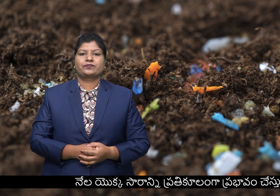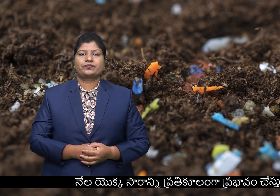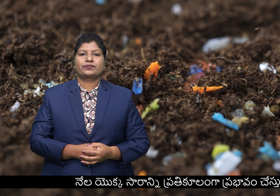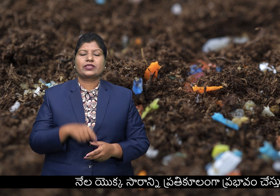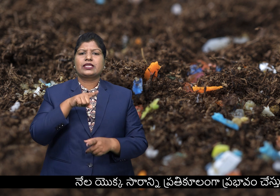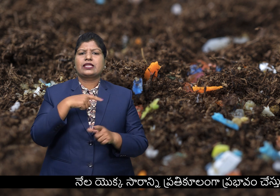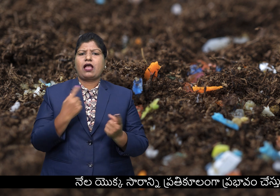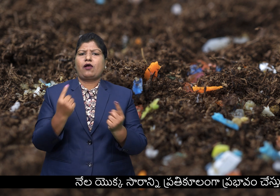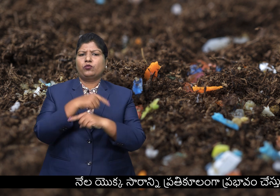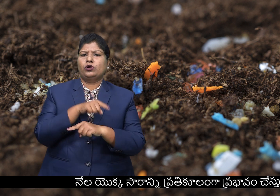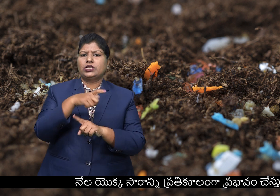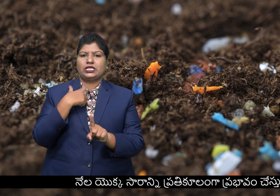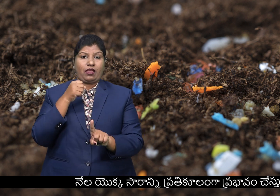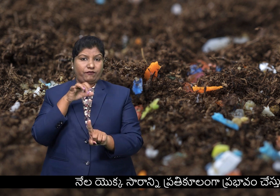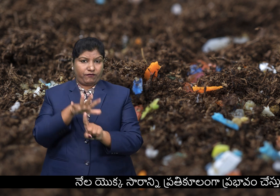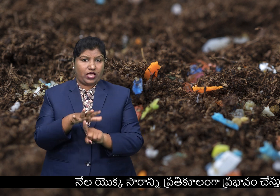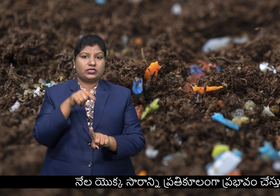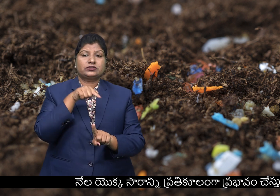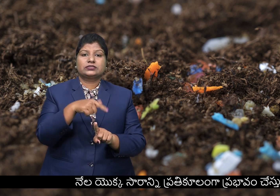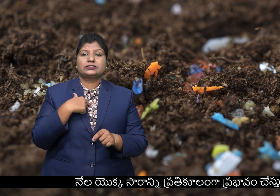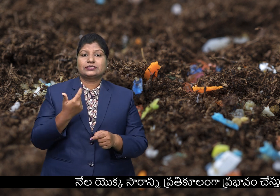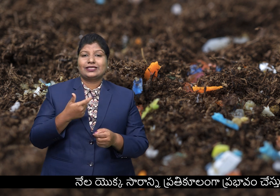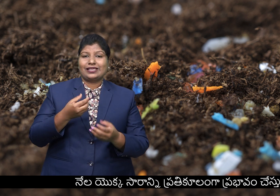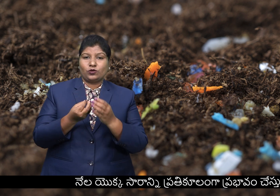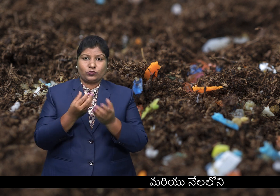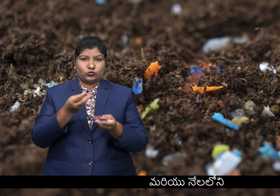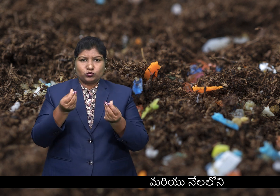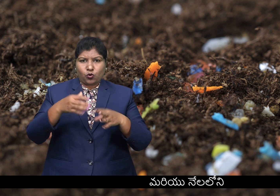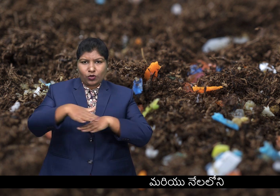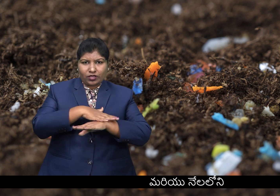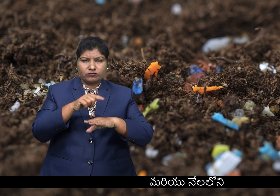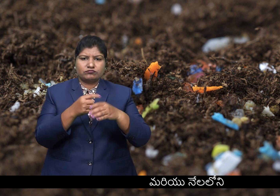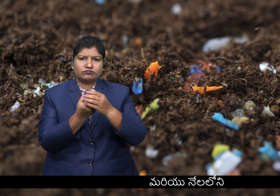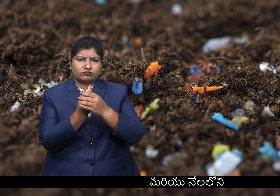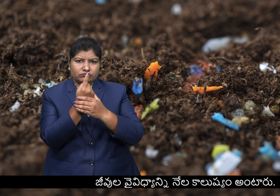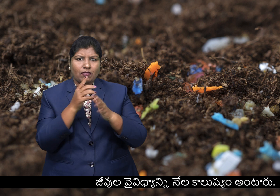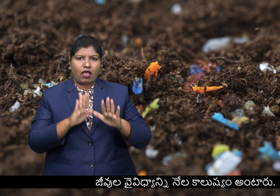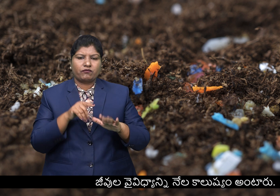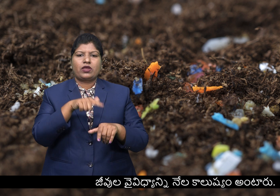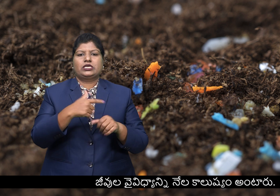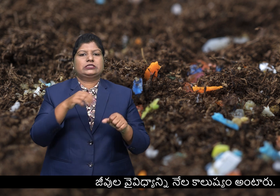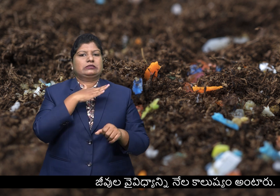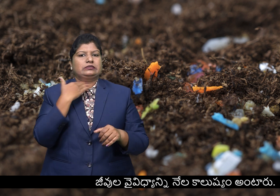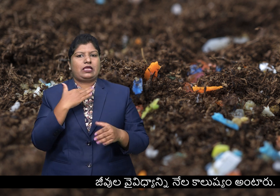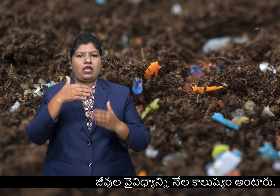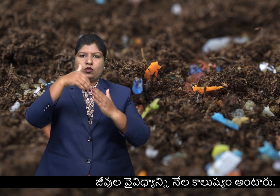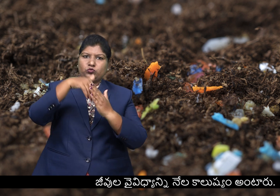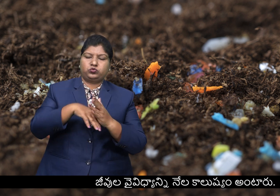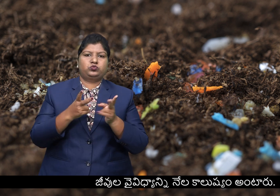యొక్క సారాన్ని ప్రతికూలంగా ప్రభావితం చేస్తుంది మరియు నేలలోని జీవుల వైవిధ్యాన్ని నేల